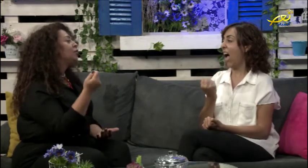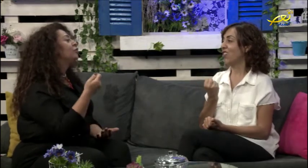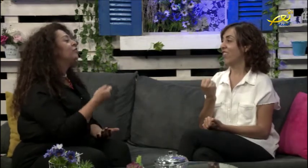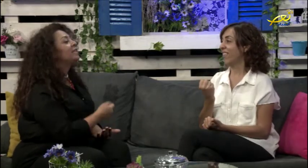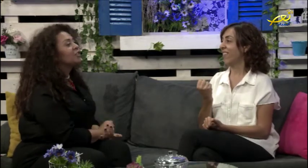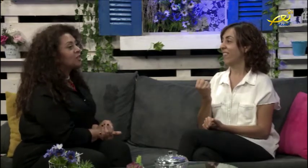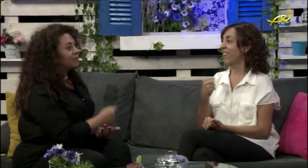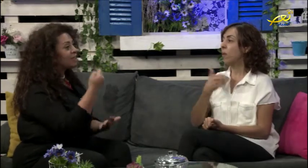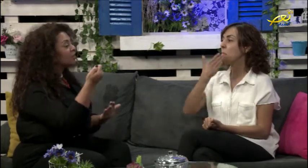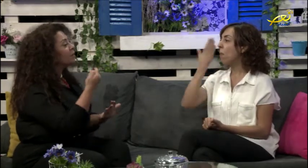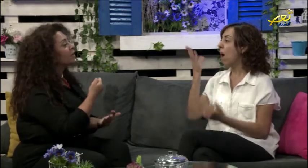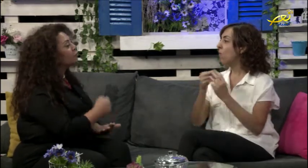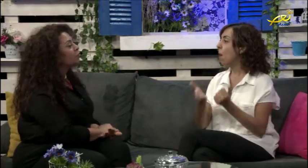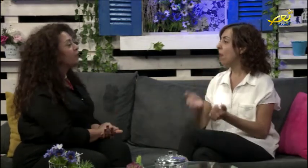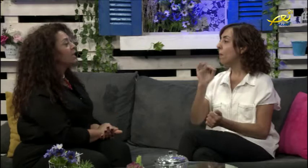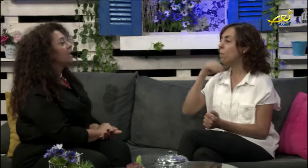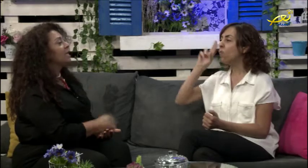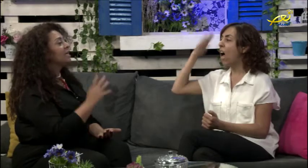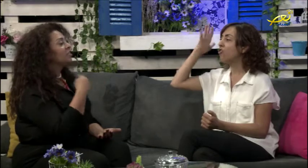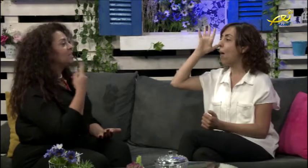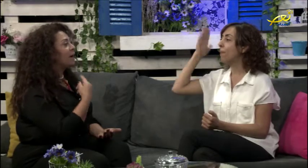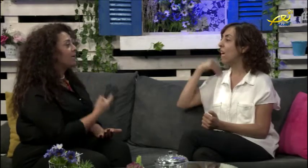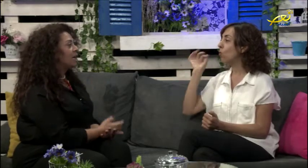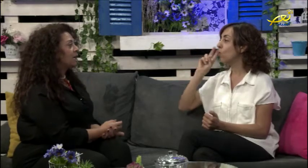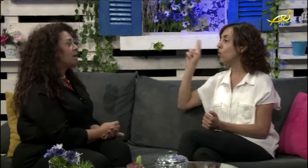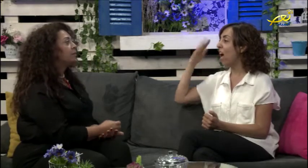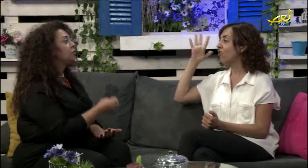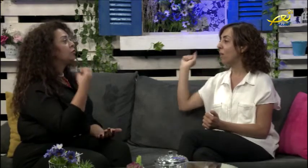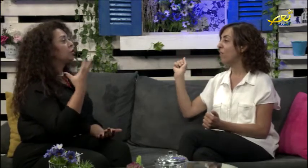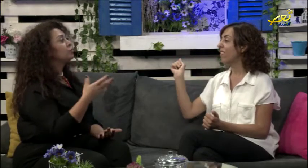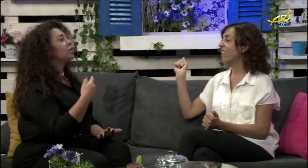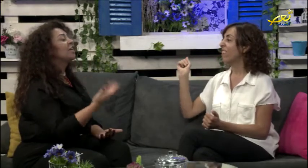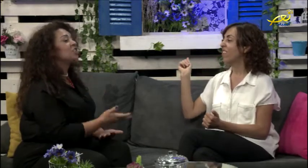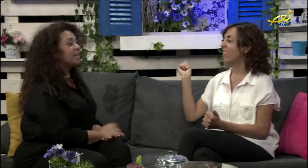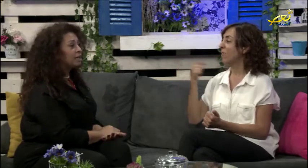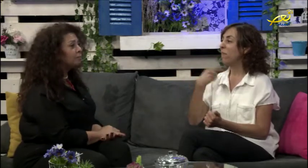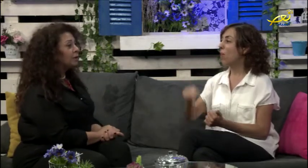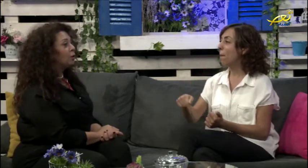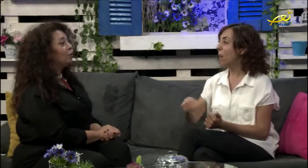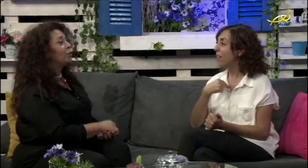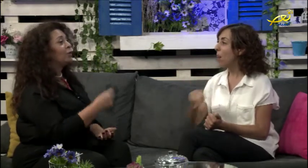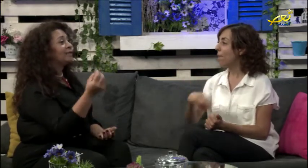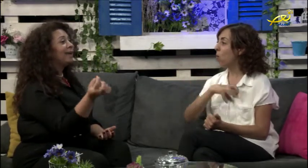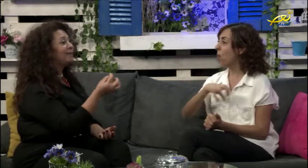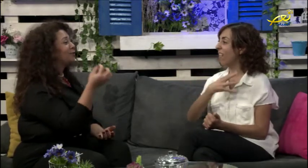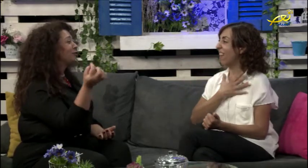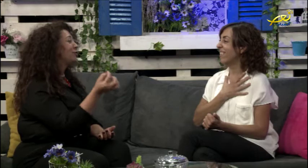في ترجمة، ترجمة مكتوبة لكل شيء عم ينحكى. بدكم تحسبونا أجانب وتحت تحطوا لنا